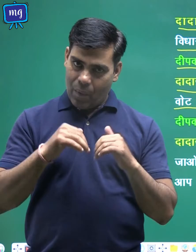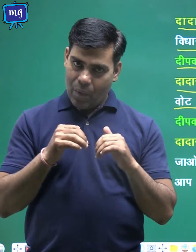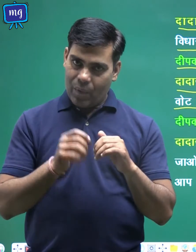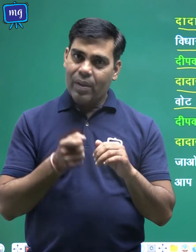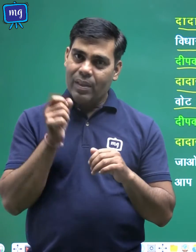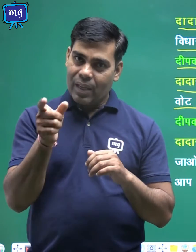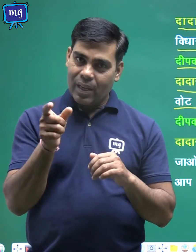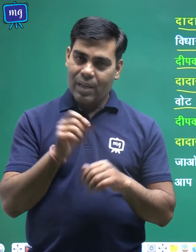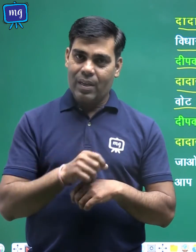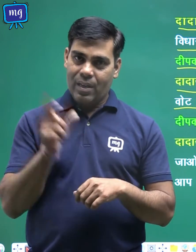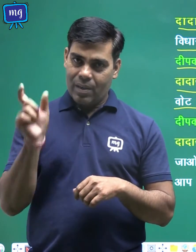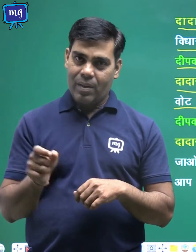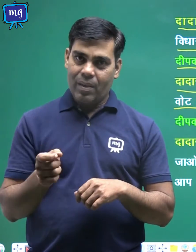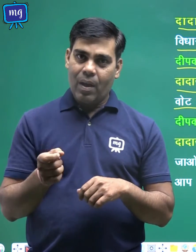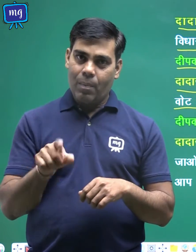प्रतिनिधि